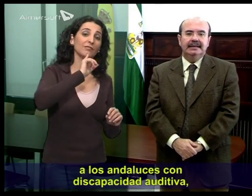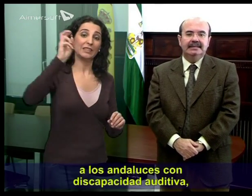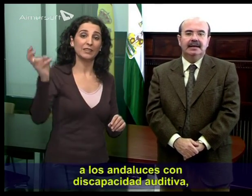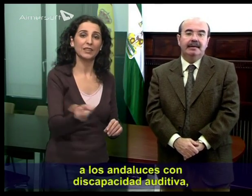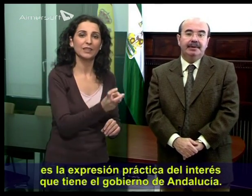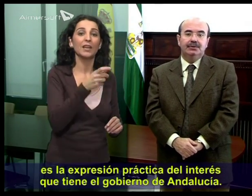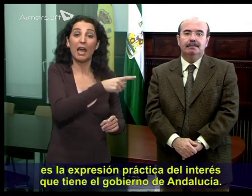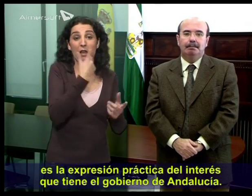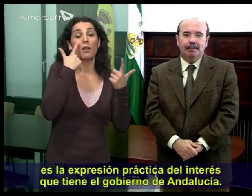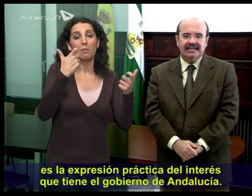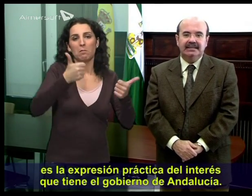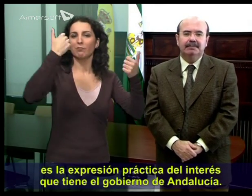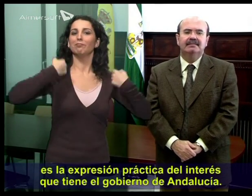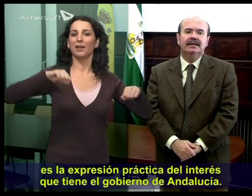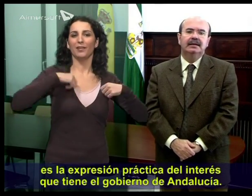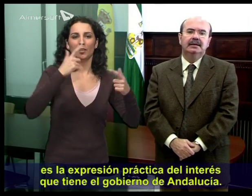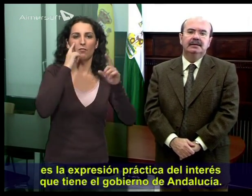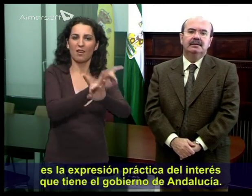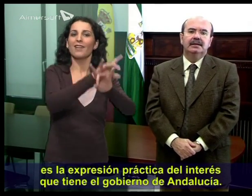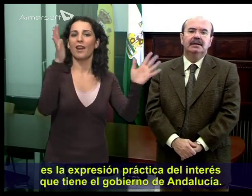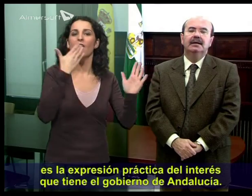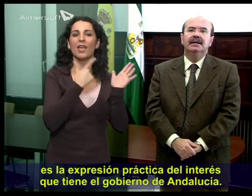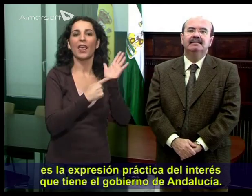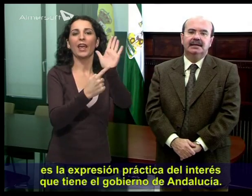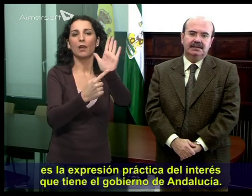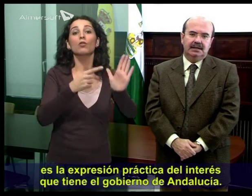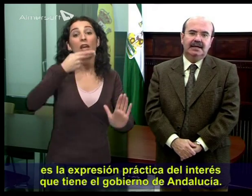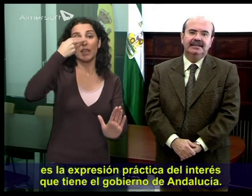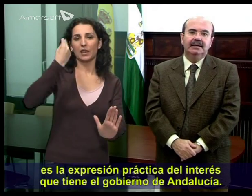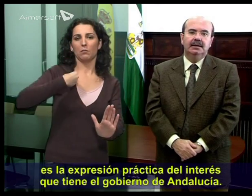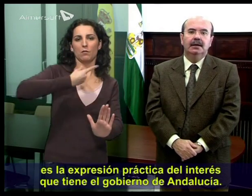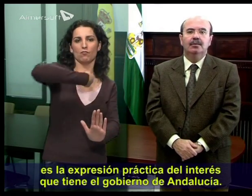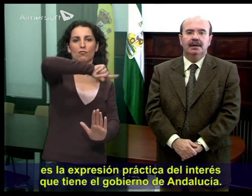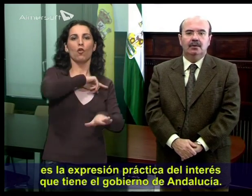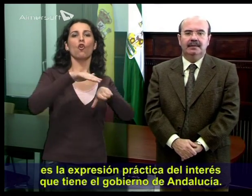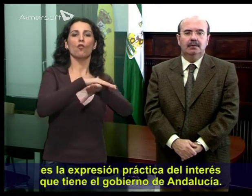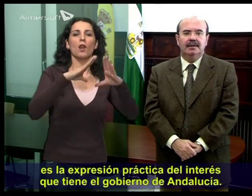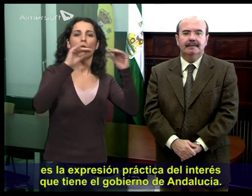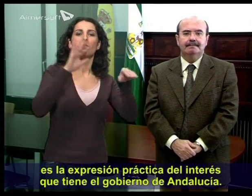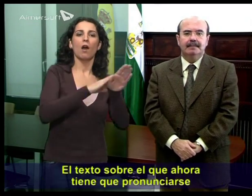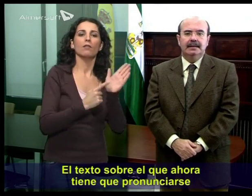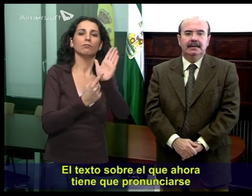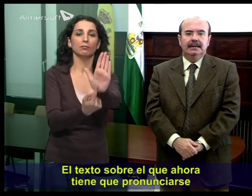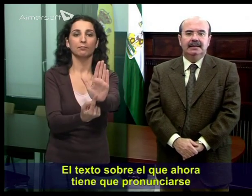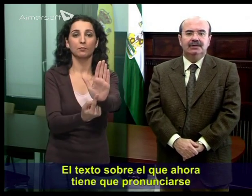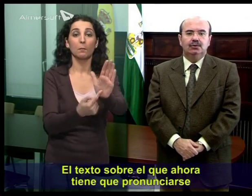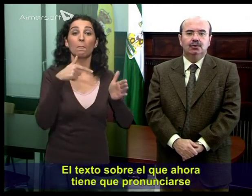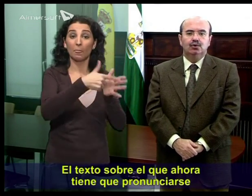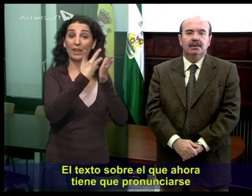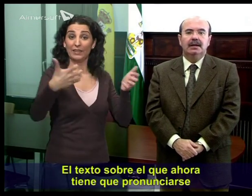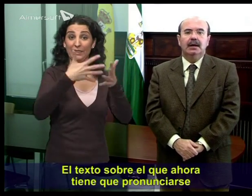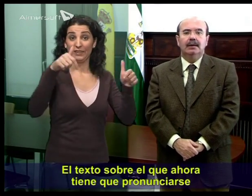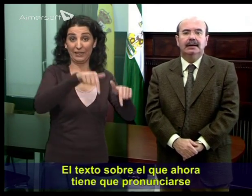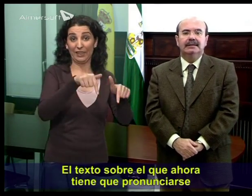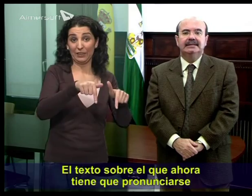auditiva, es la expresión práctica del interés que tiene el Gobierno de Andalucía. El